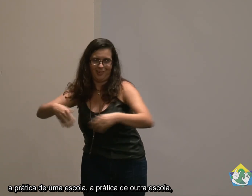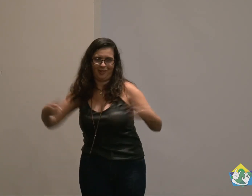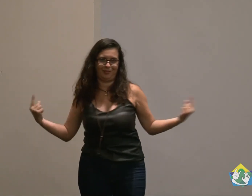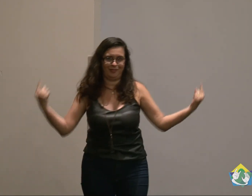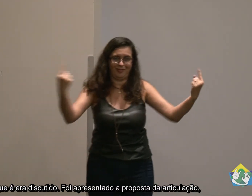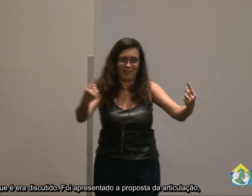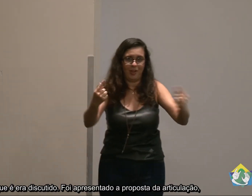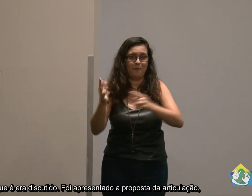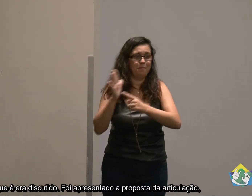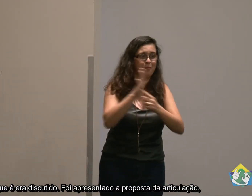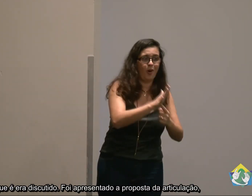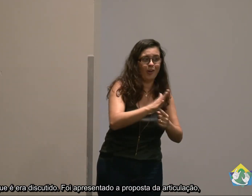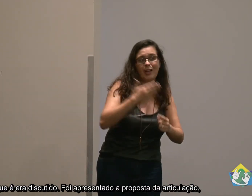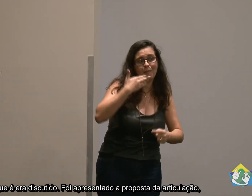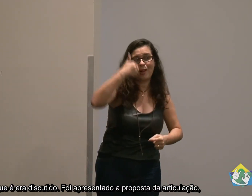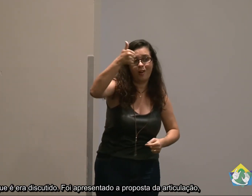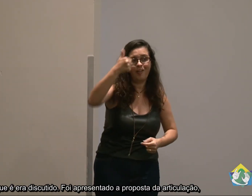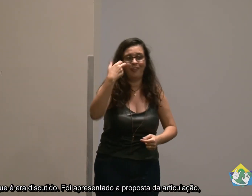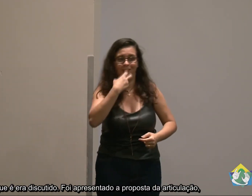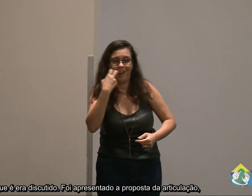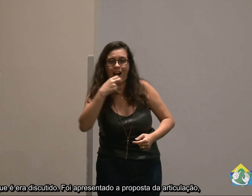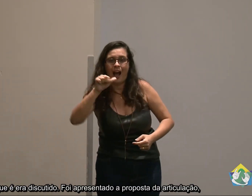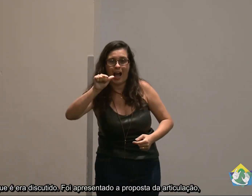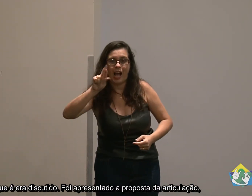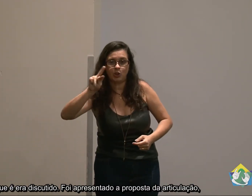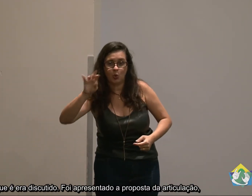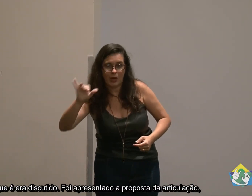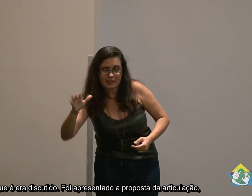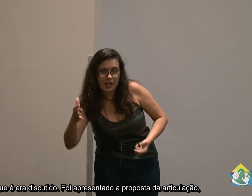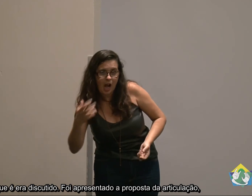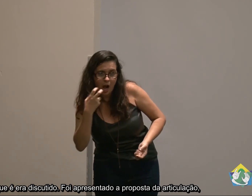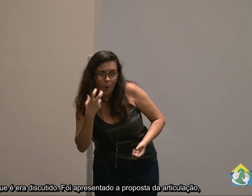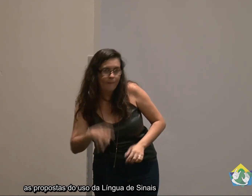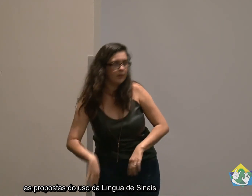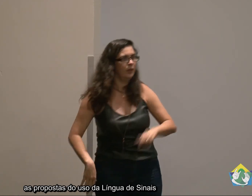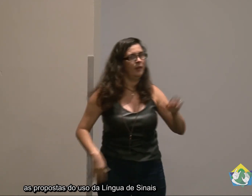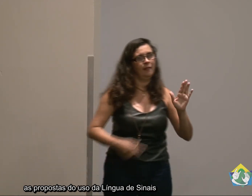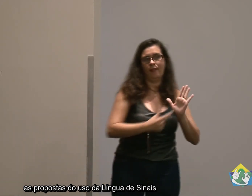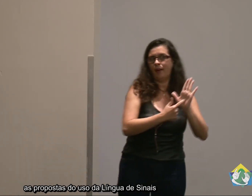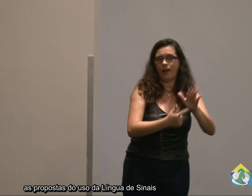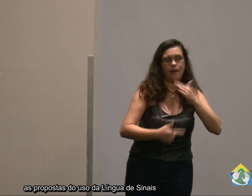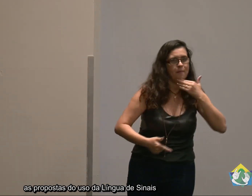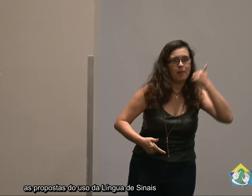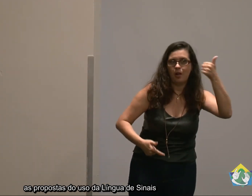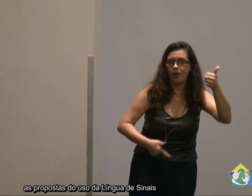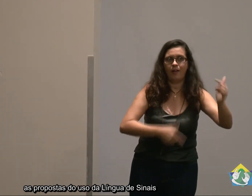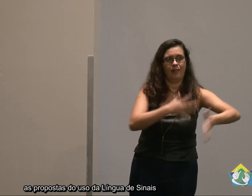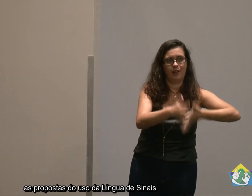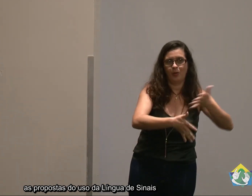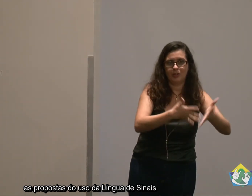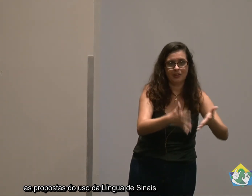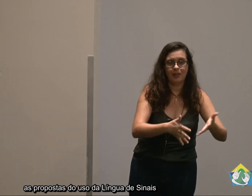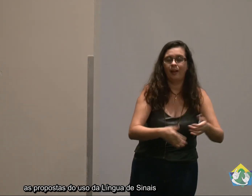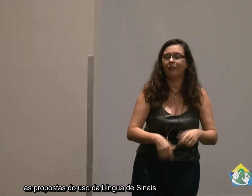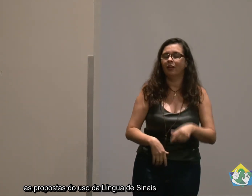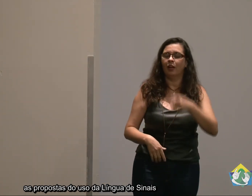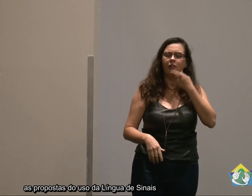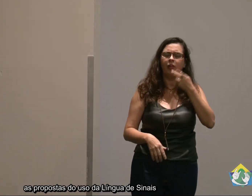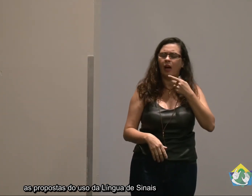isso é que era discutido foram apresentadas a proposta da articulação as propostas do uso da língua de sinais e